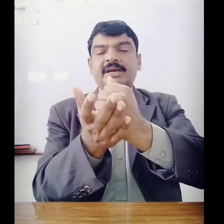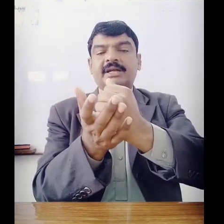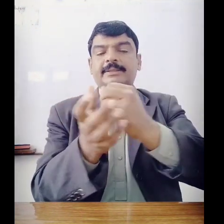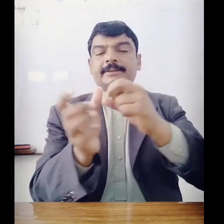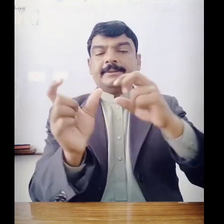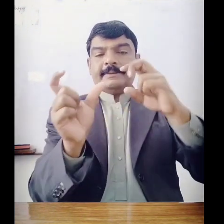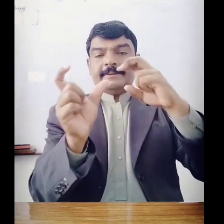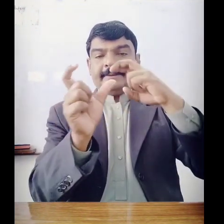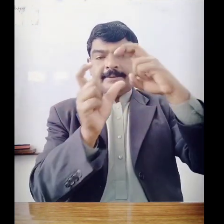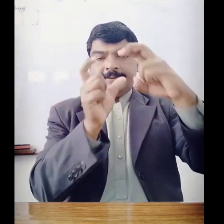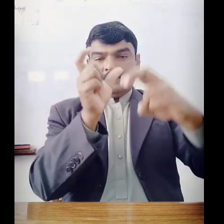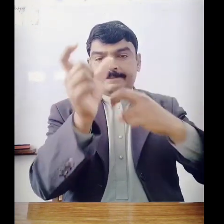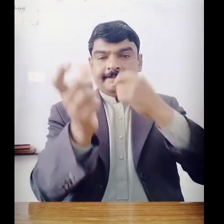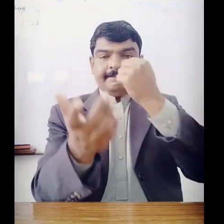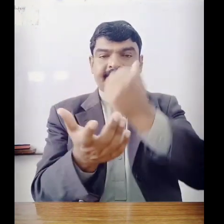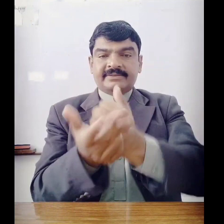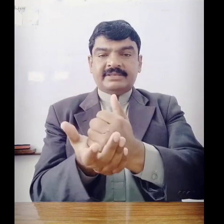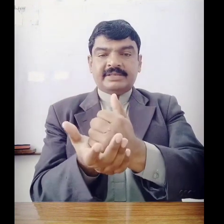ज़ीक़ात,